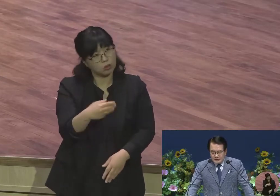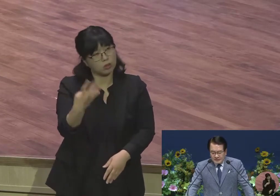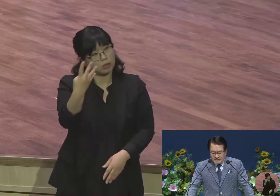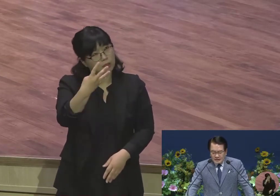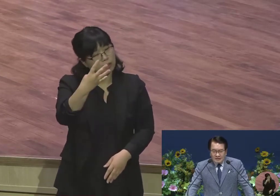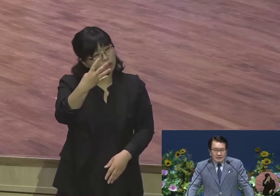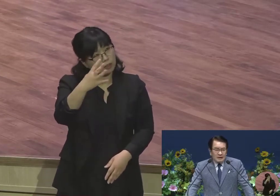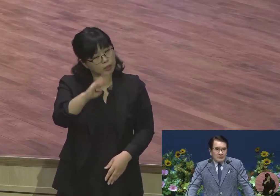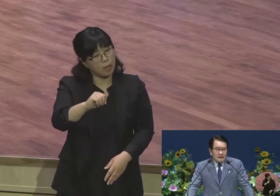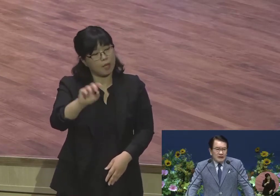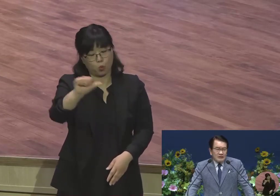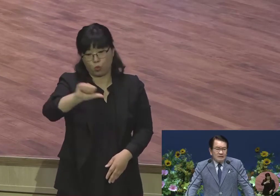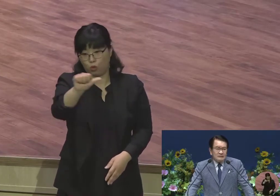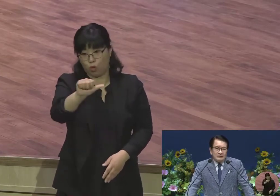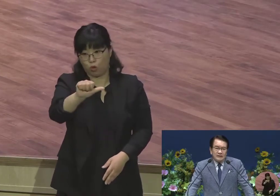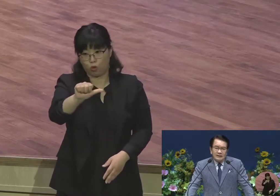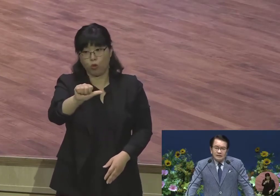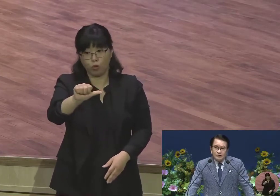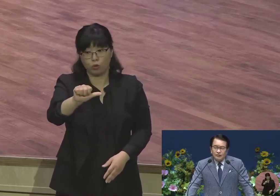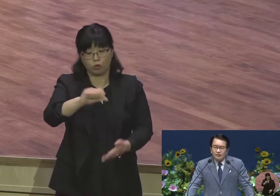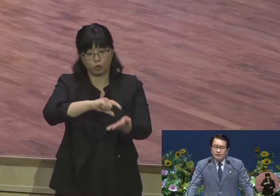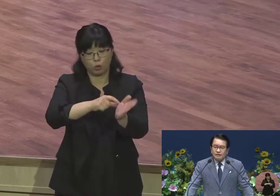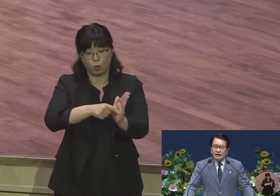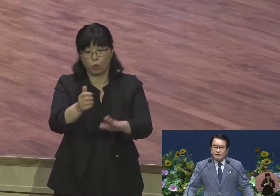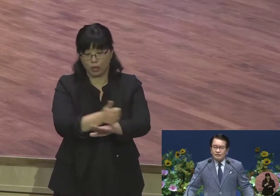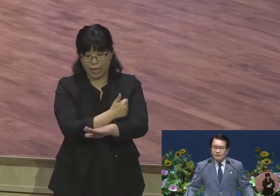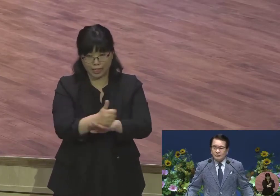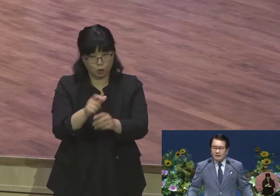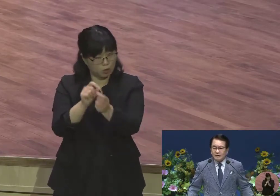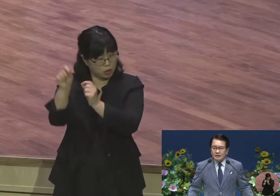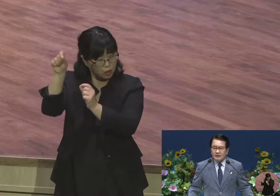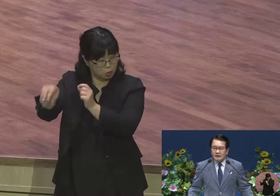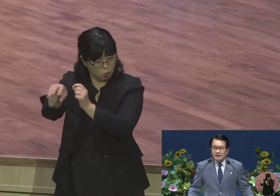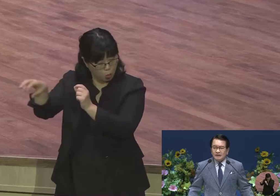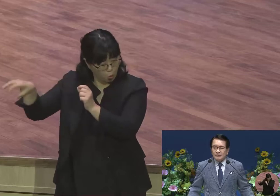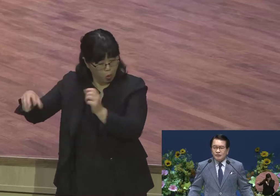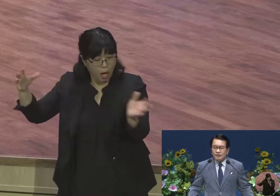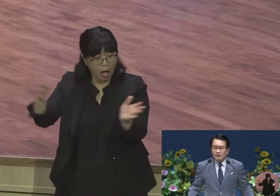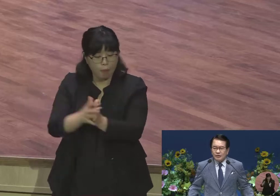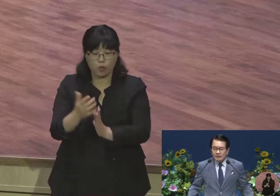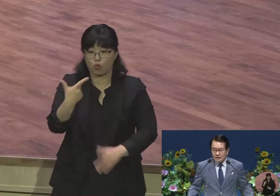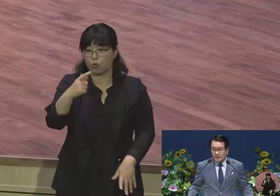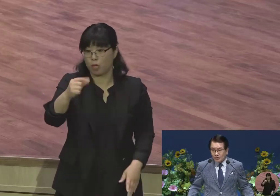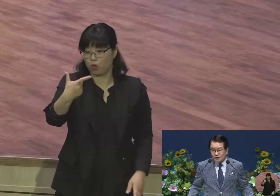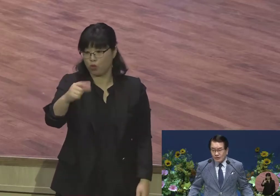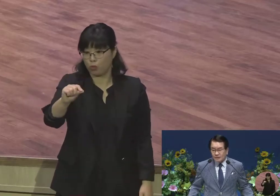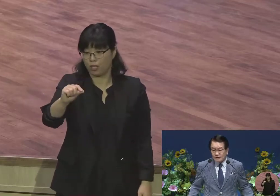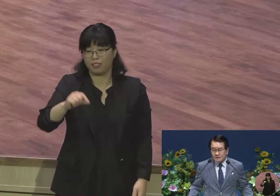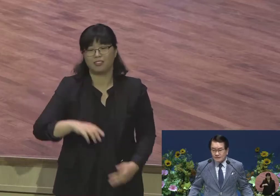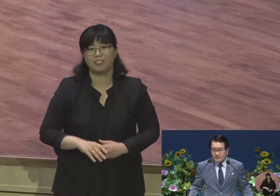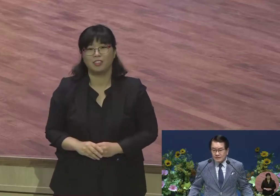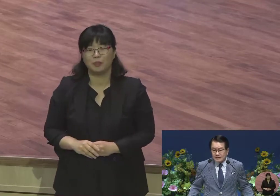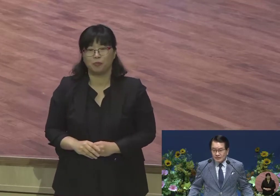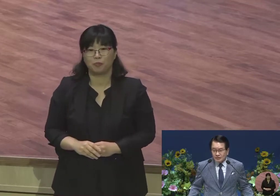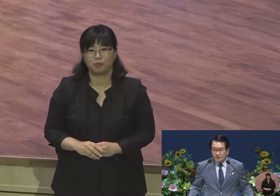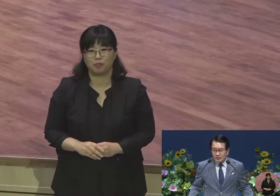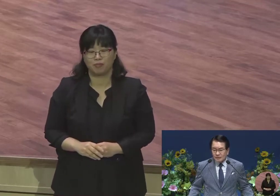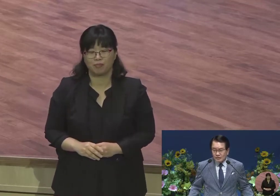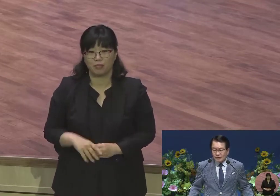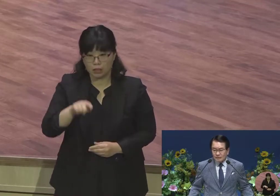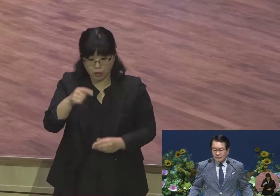펜스테이 대학은 최규선 장노님이 25년 동안 거기 교수하고 있어요.